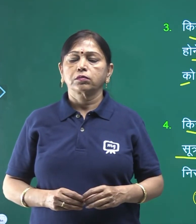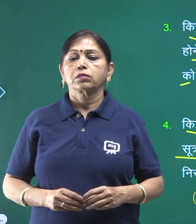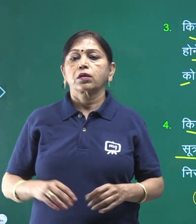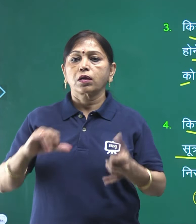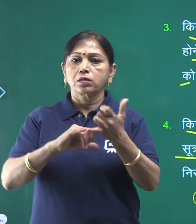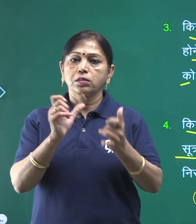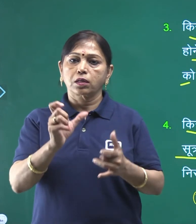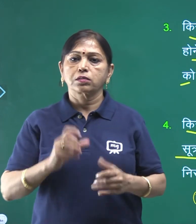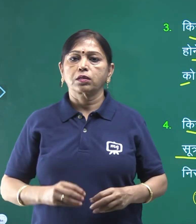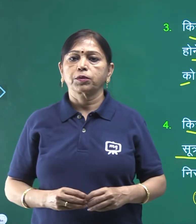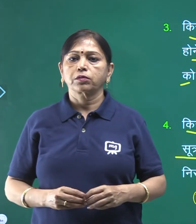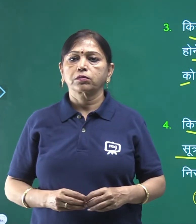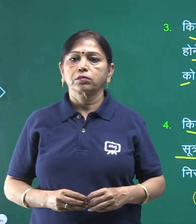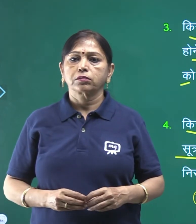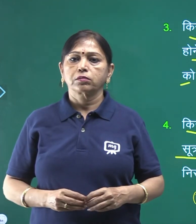संरचनात्मक,